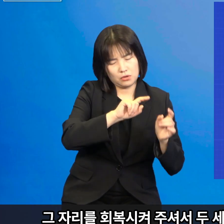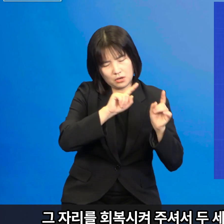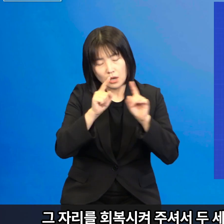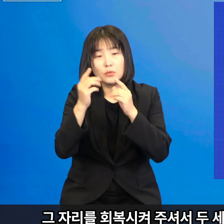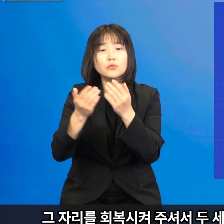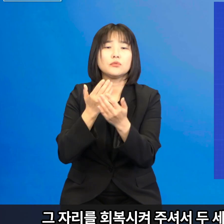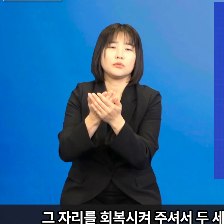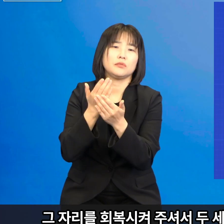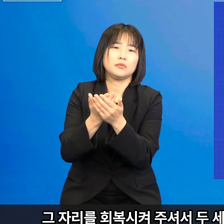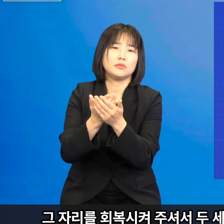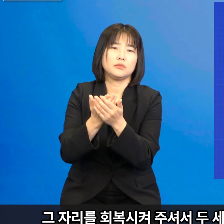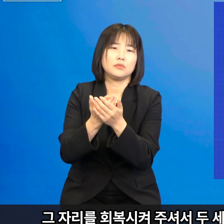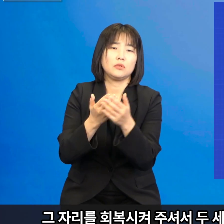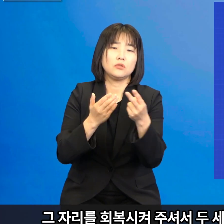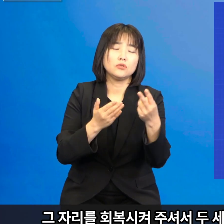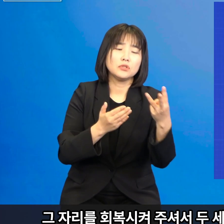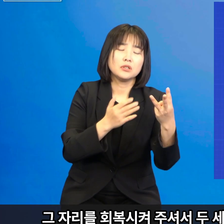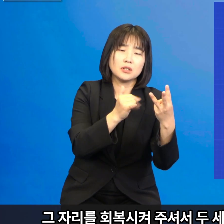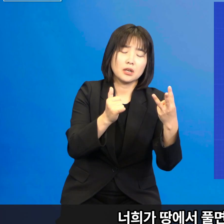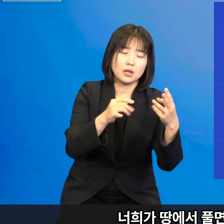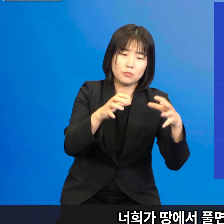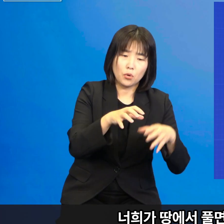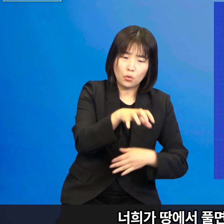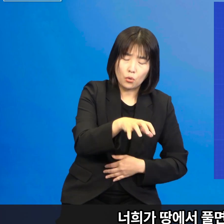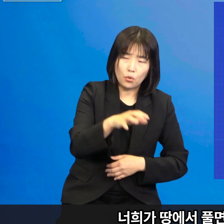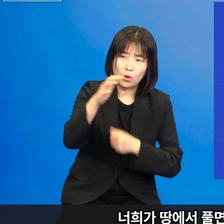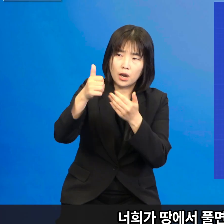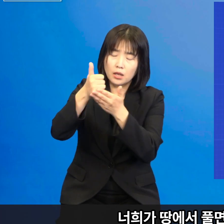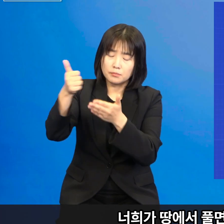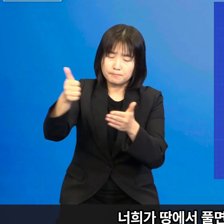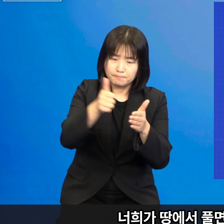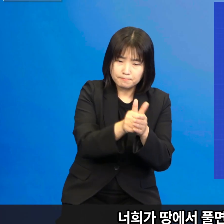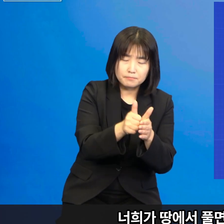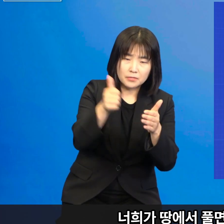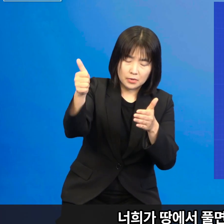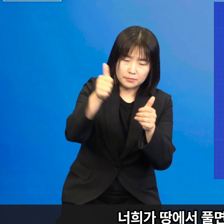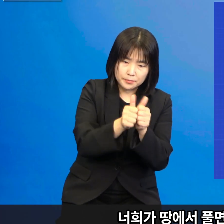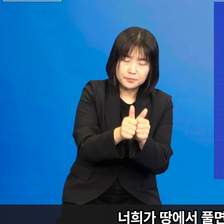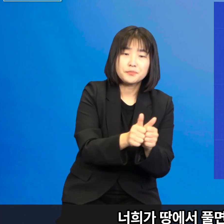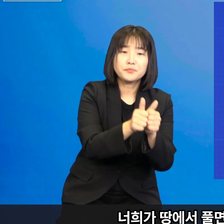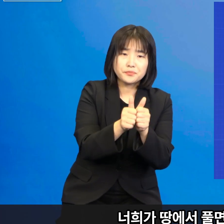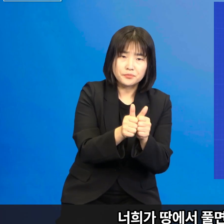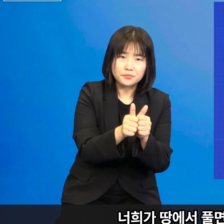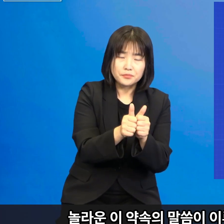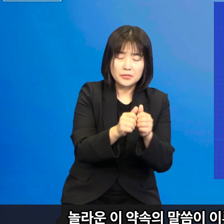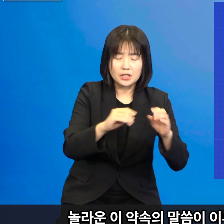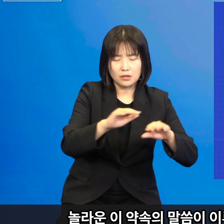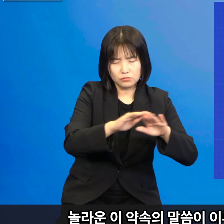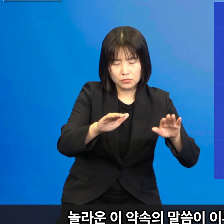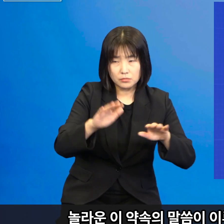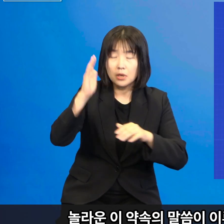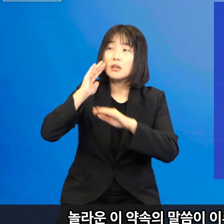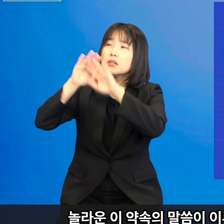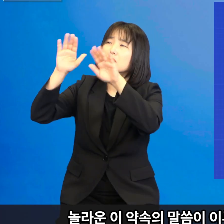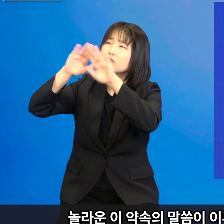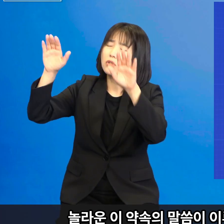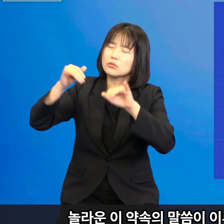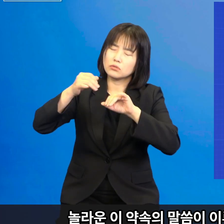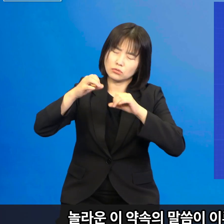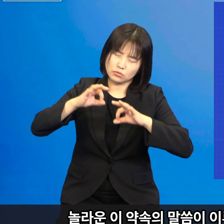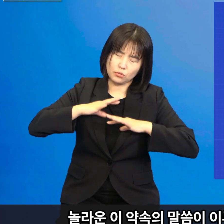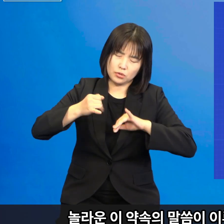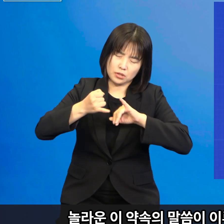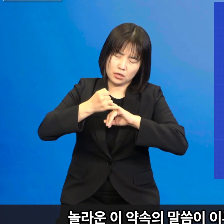주셔서 두세 사람이 모인 곳에 내가 함께하며 너희가 땅에서 풀면 하늘에서 풀리리라, 놀라운 이 약속의 말씀이